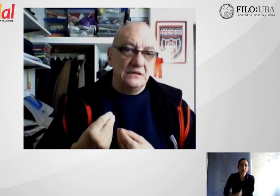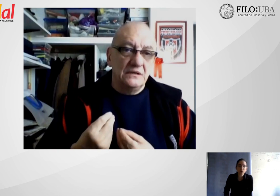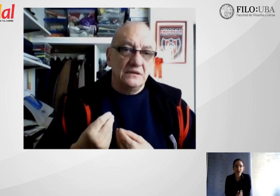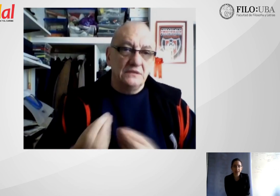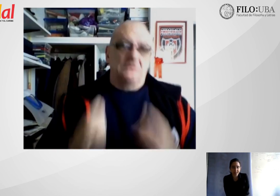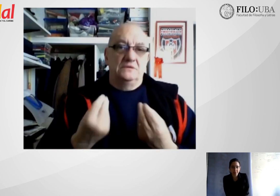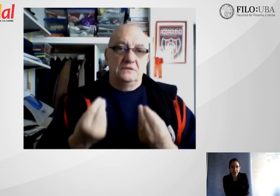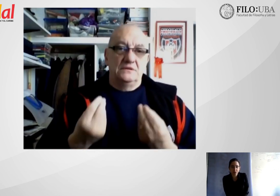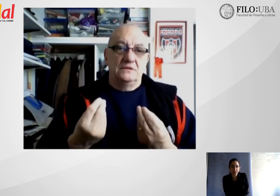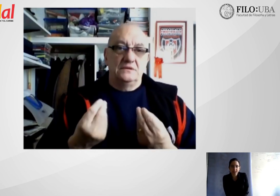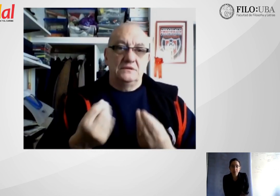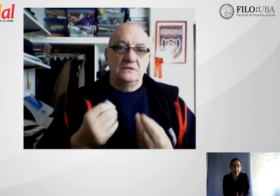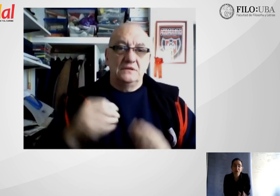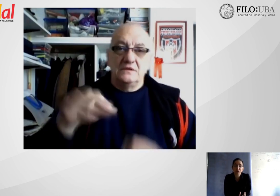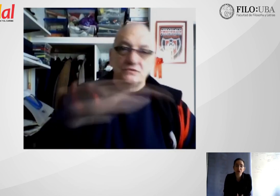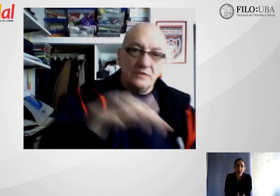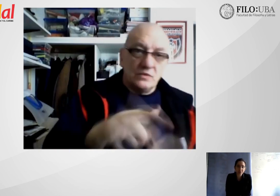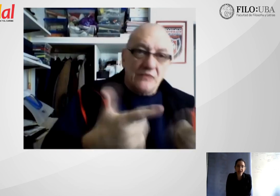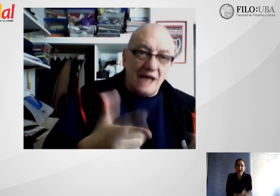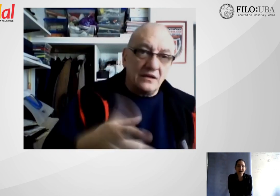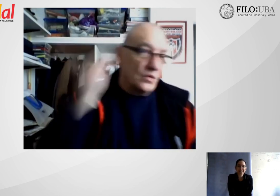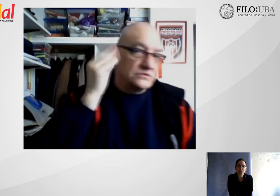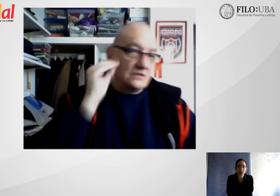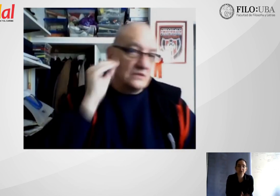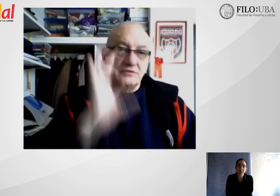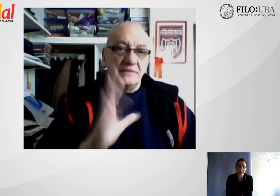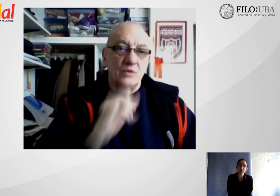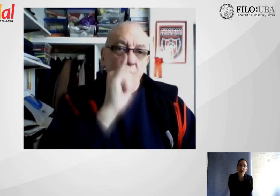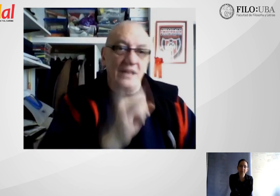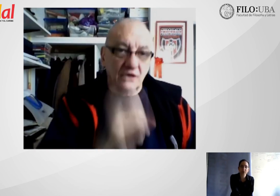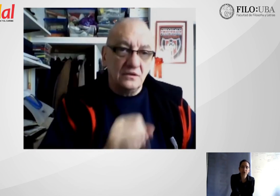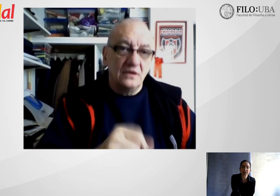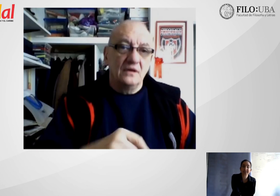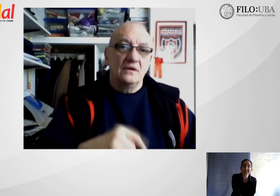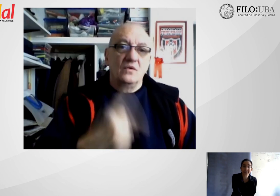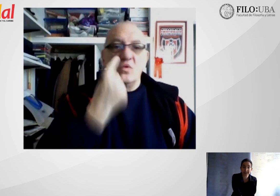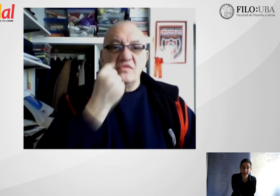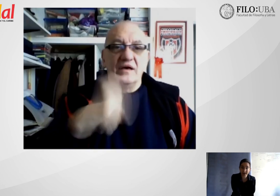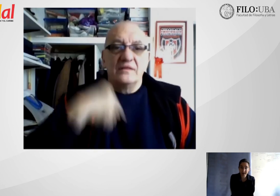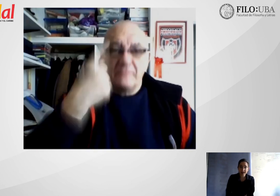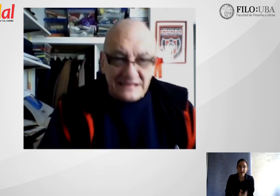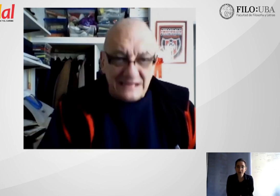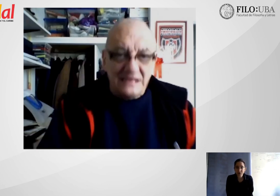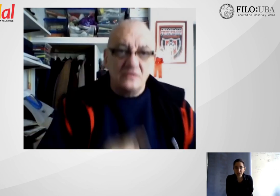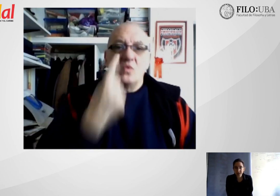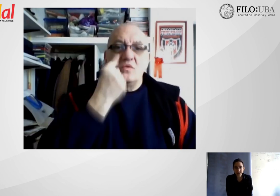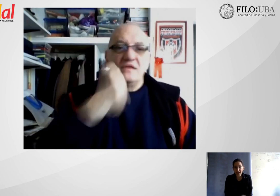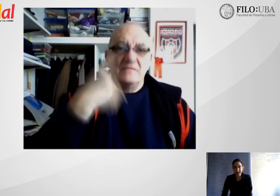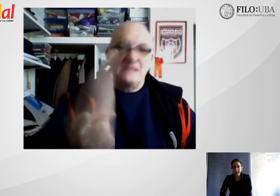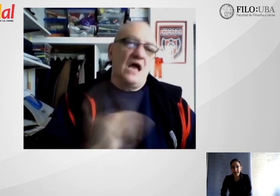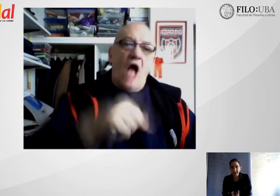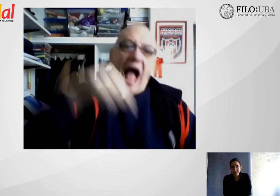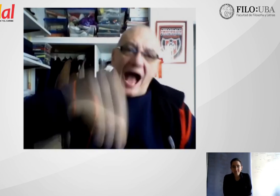señas. Nosotros la realizamos en lengua de señas, pero nosotros no tenemos acceso a toda esa información que las personas oyentes sí tienen. Entonces,